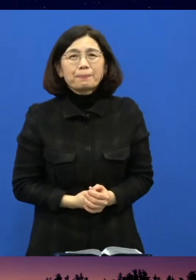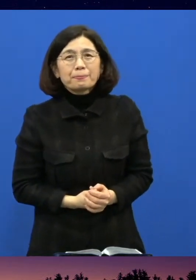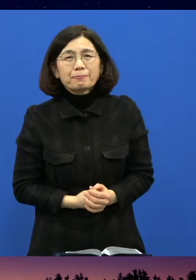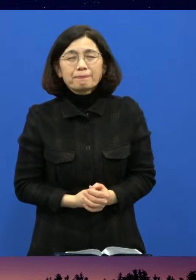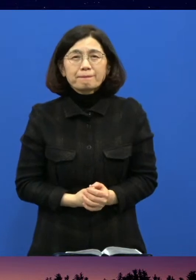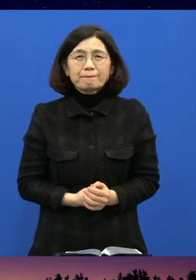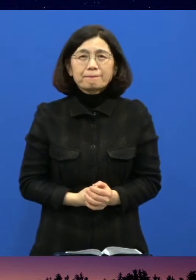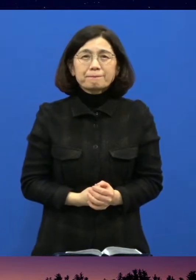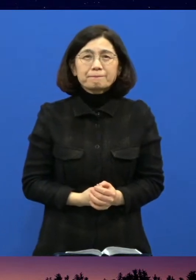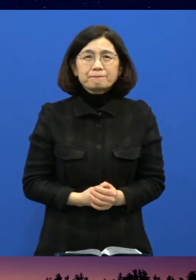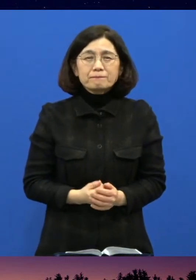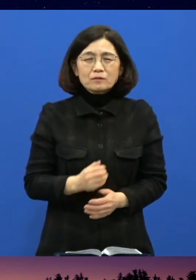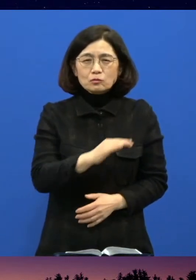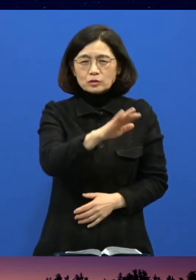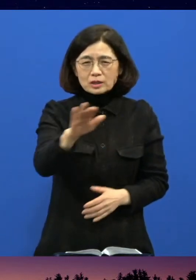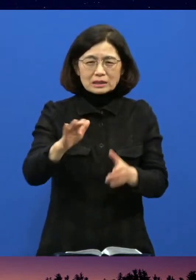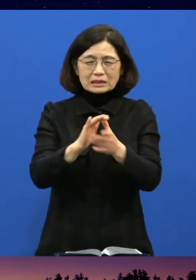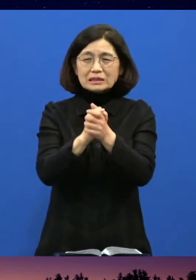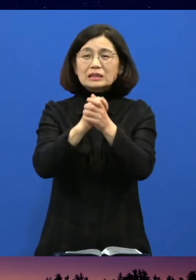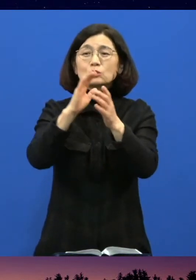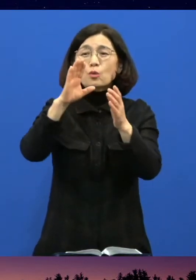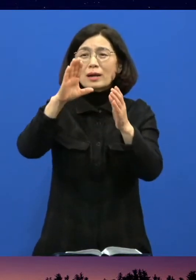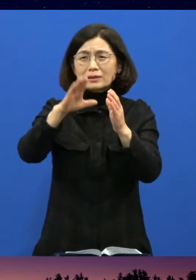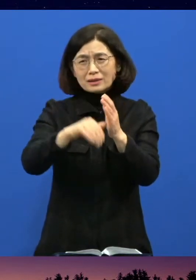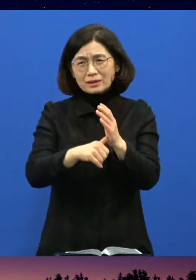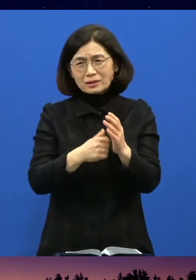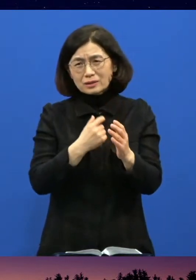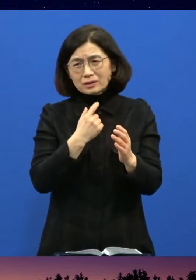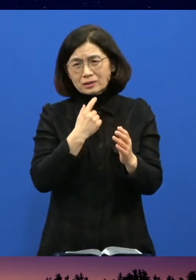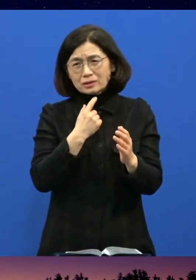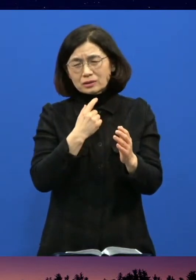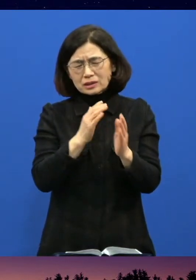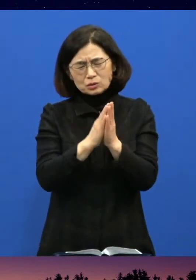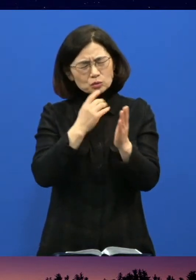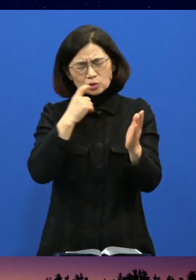사실 여러분, 우리가 기도를 하지만요, 기도가 쉬운 게 아니잖아요.